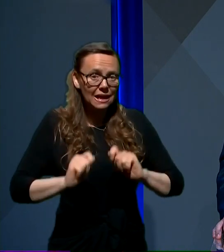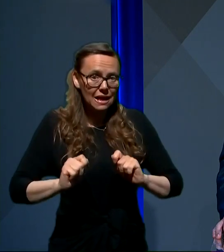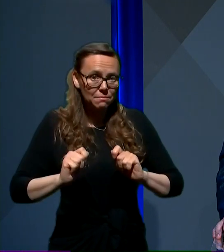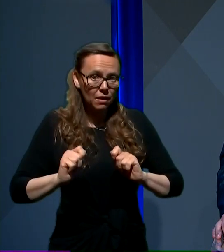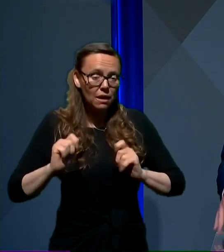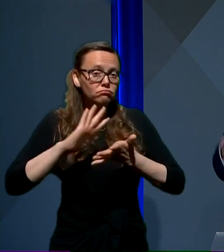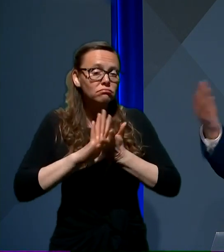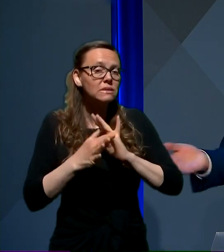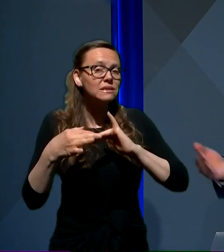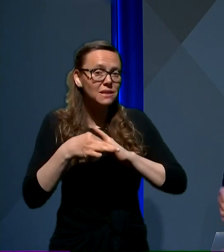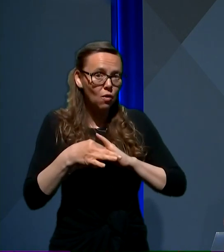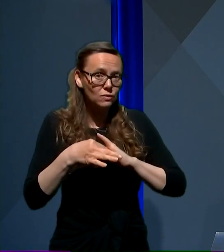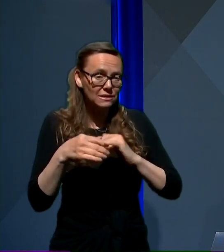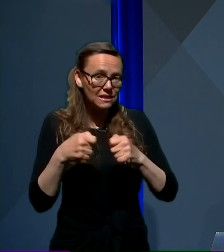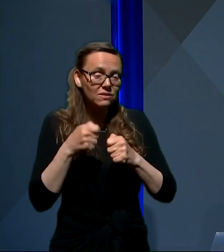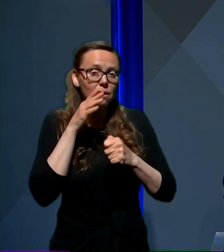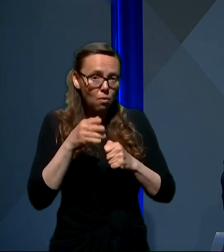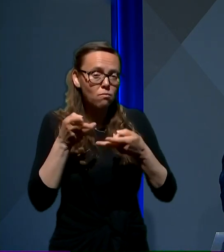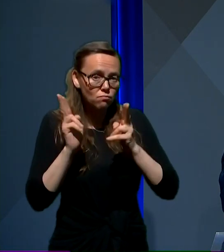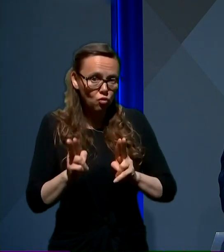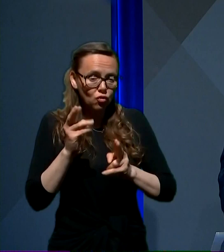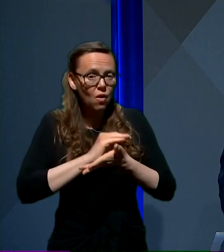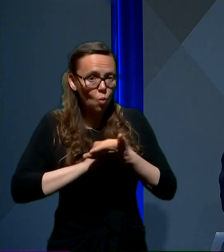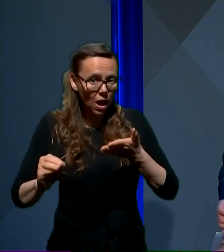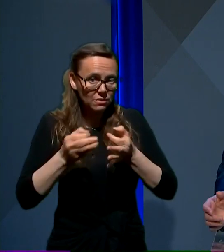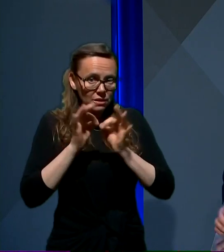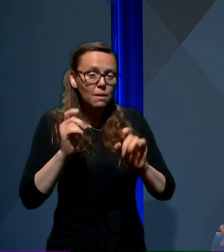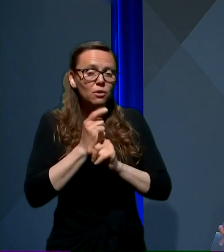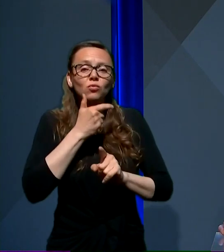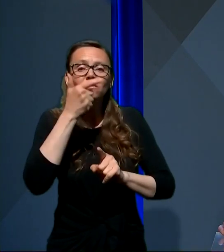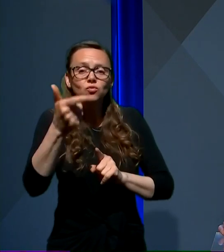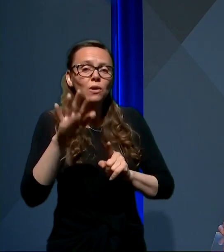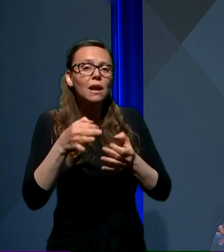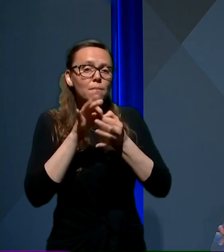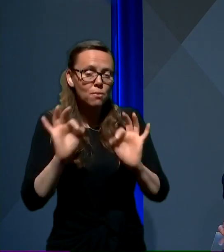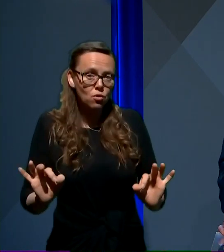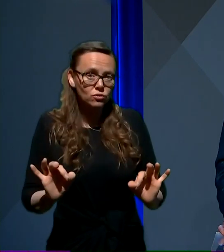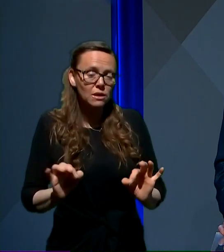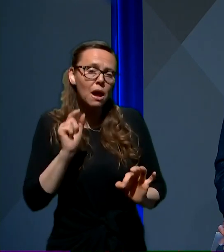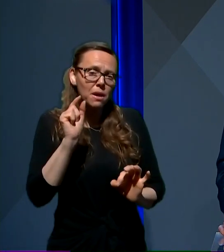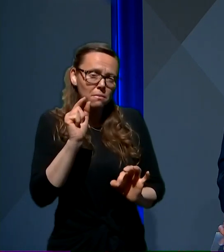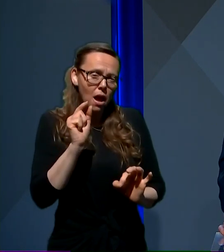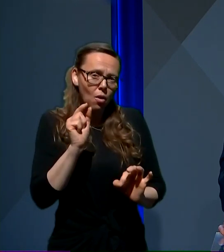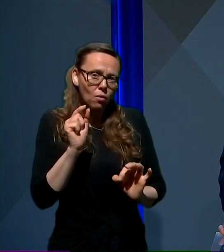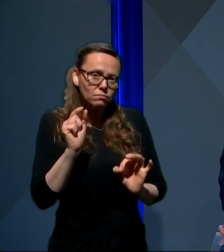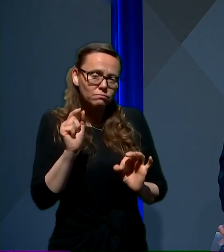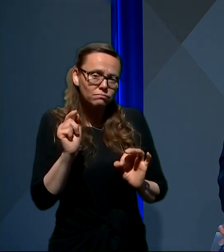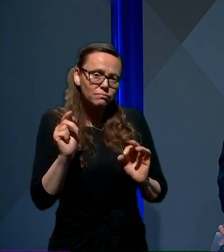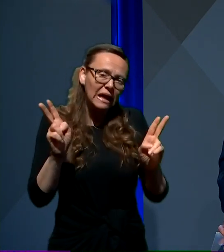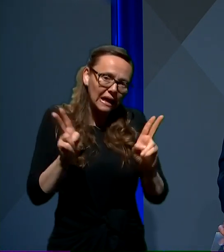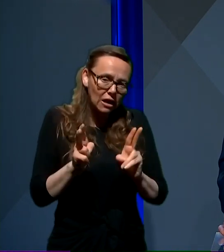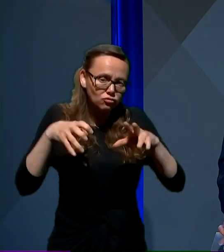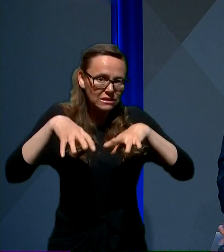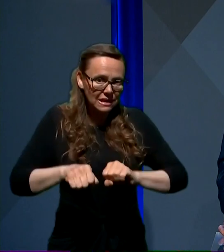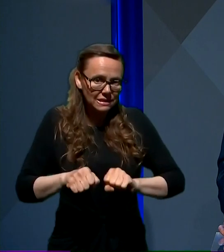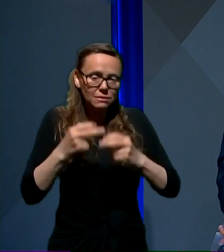bo omogočeno tako v uradnih prostorih, kot tudi na prostem, vendar seveda v nekoliko okrnjeni zasedbi glede na